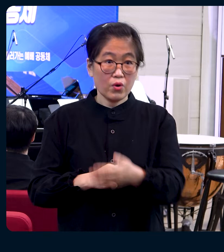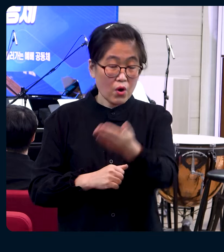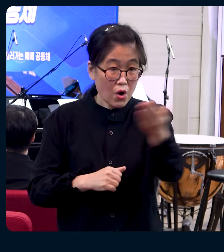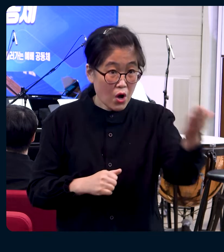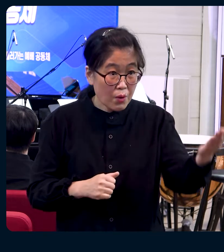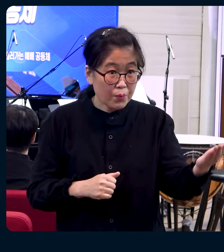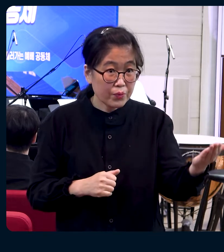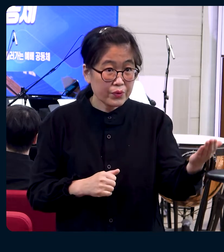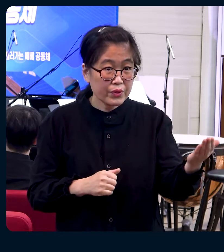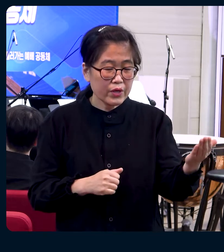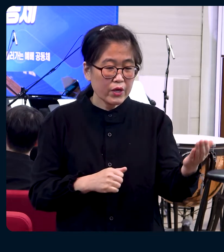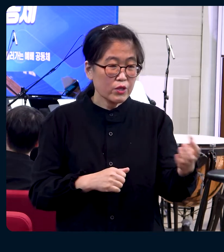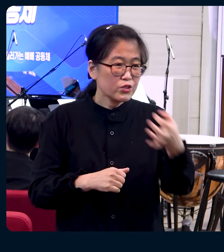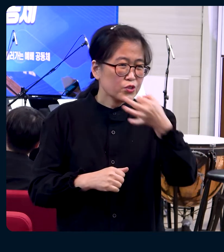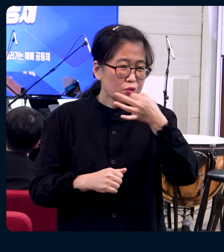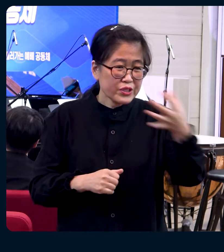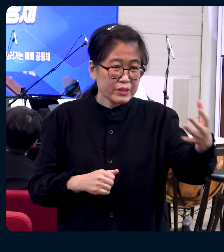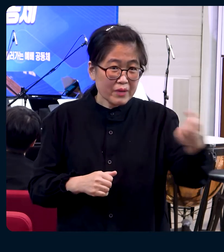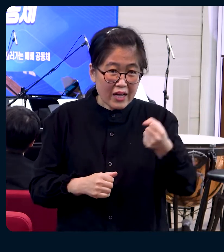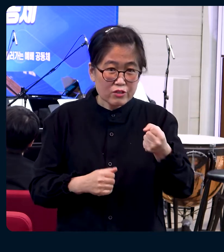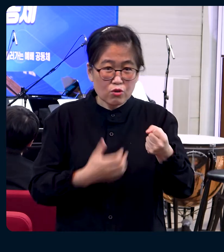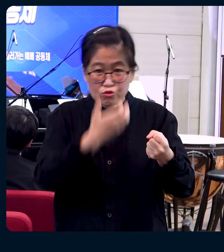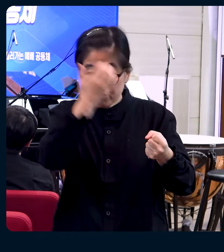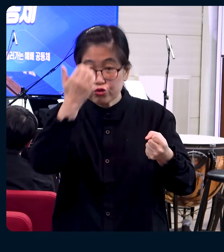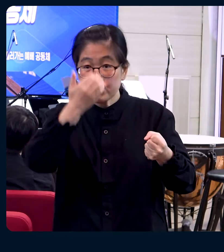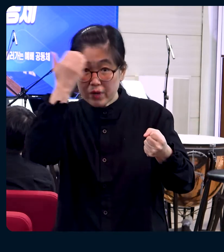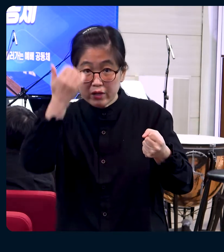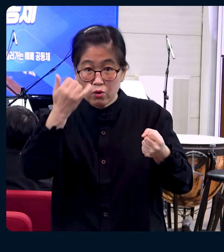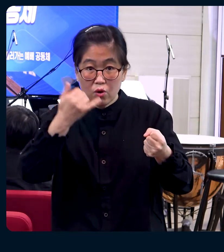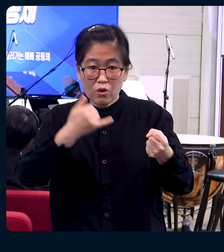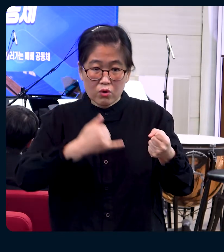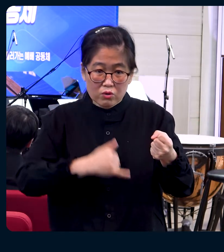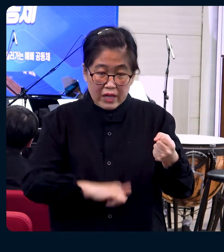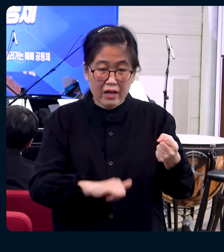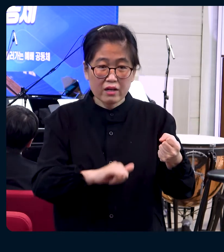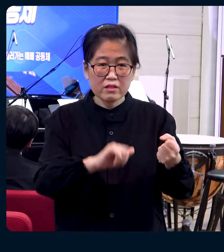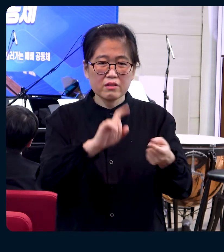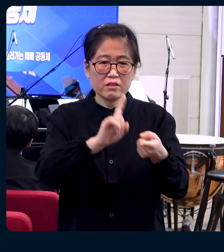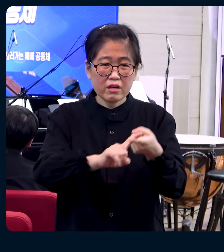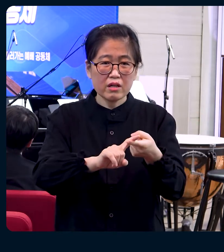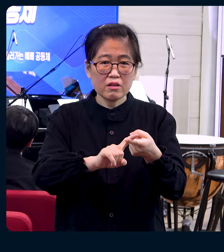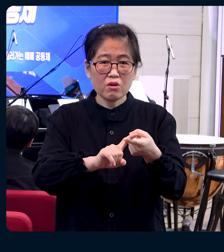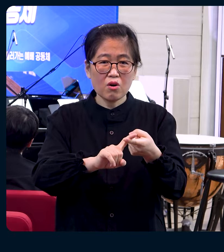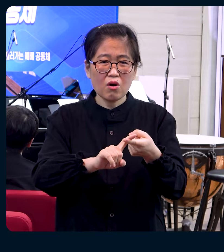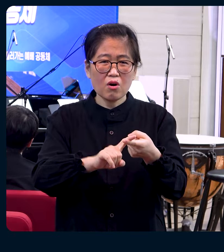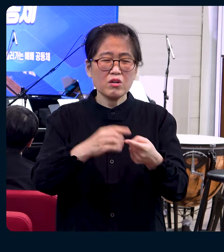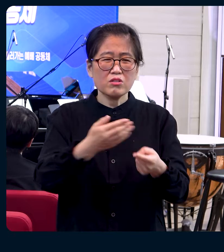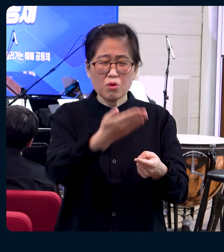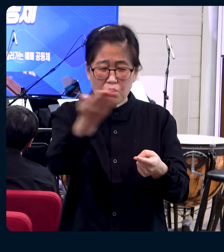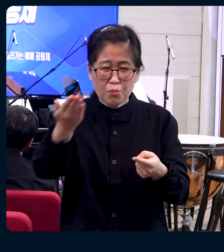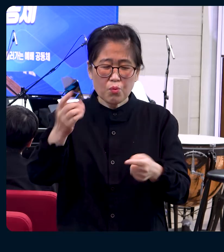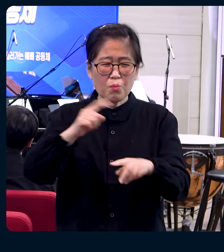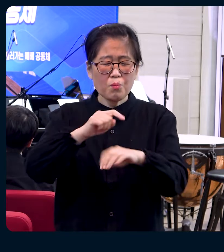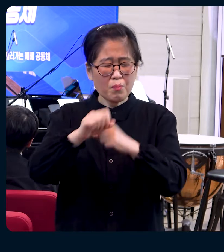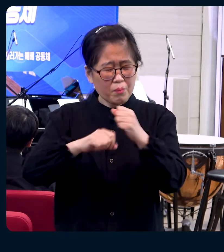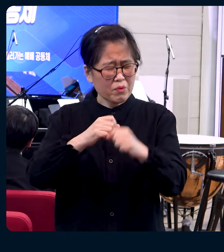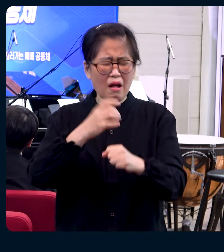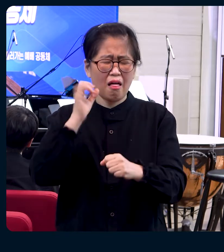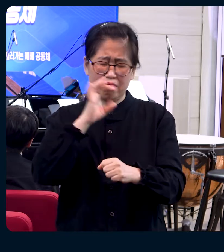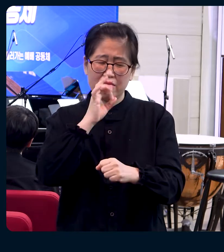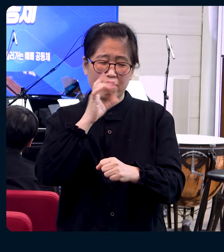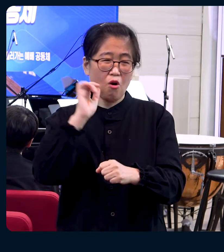여러분이 자녀를 위해 아무리 많은 욕심을 가지고 꿈을 꿔도 그 아이는 여러분 원하는 대로 되지 않습니다. 벗기는 놈이